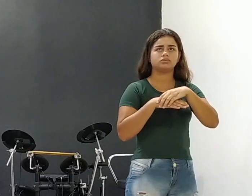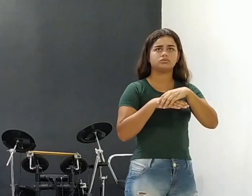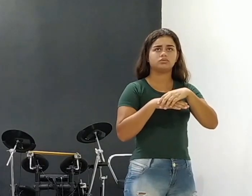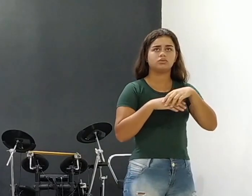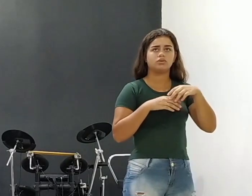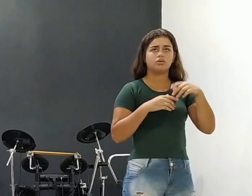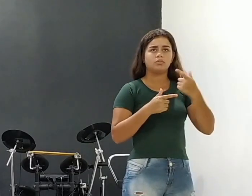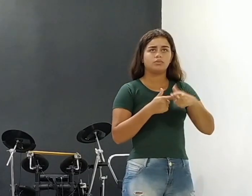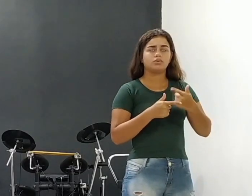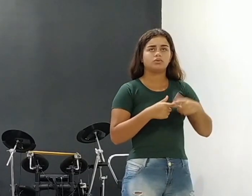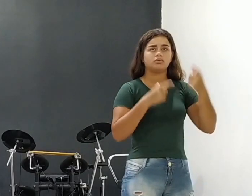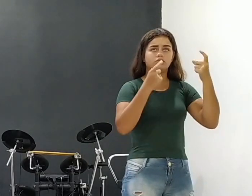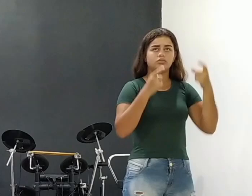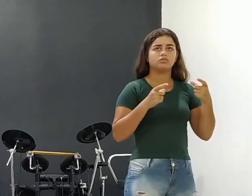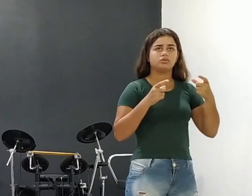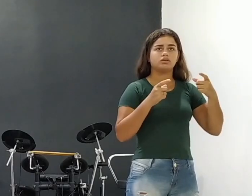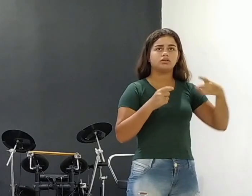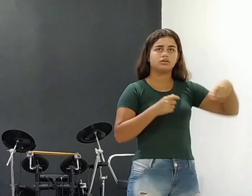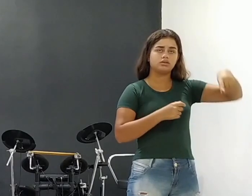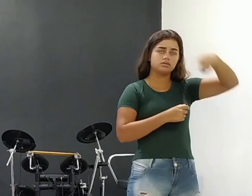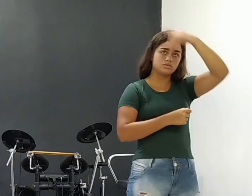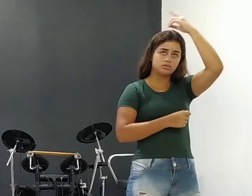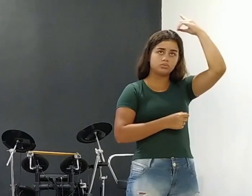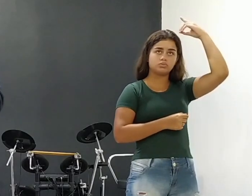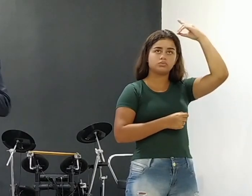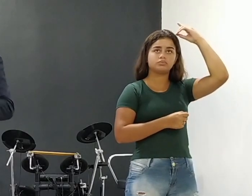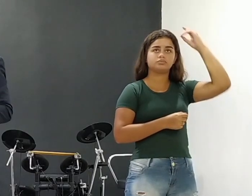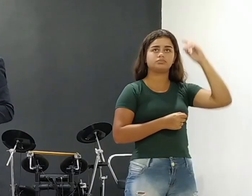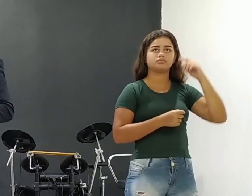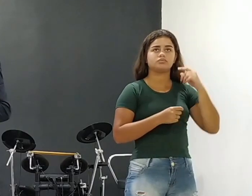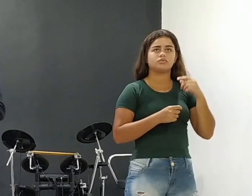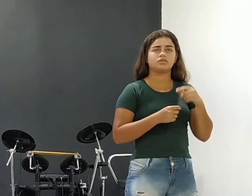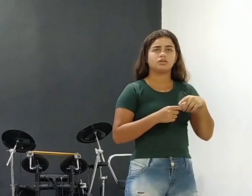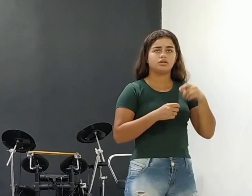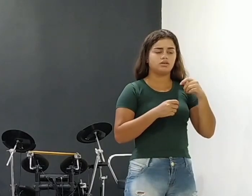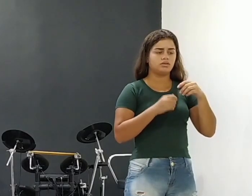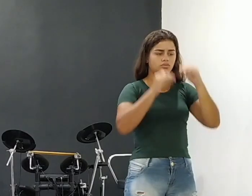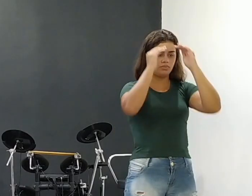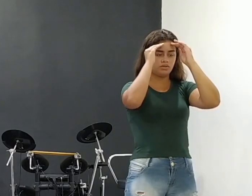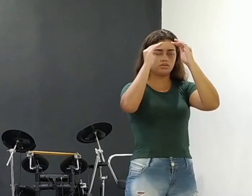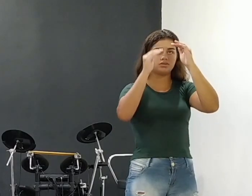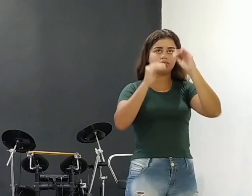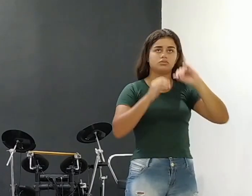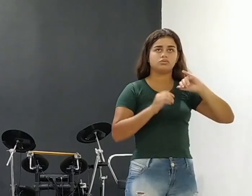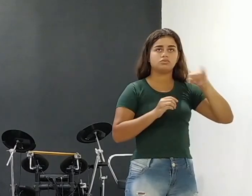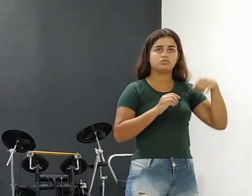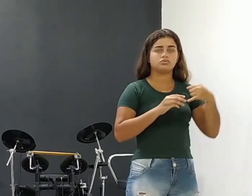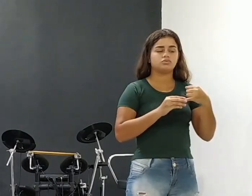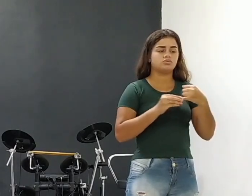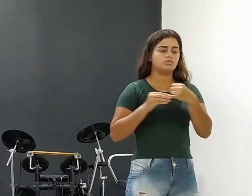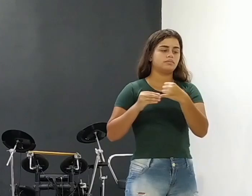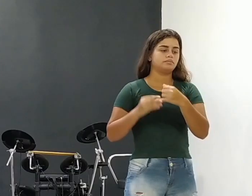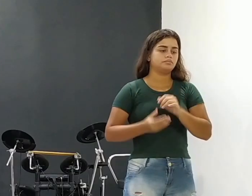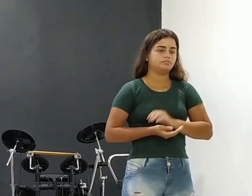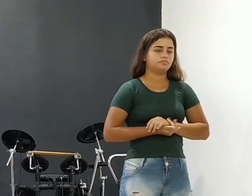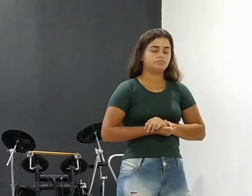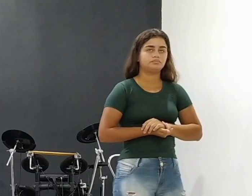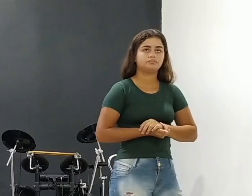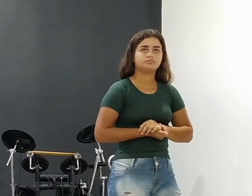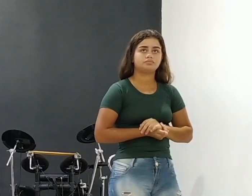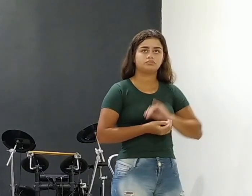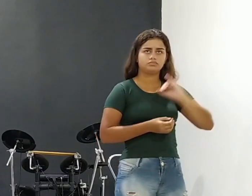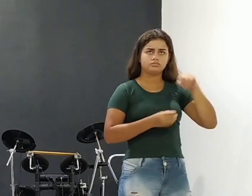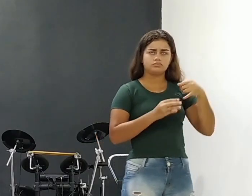lugar em que estás é santo. E fez Josué assim, ou seja, Josué obedeceu a voz de Deus.